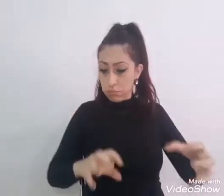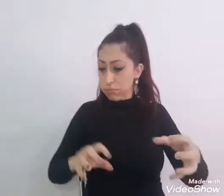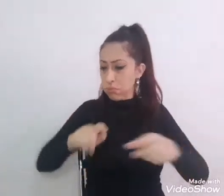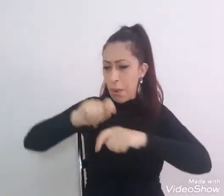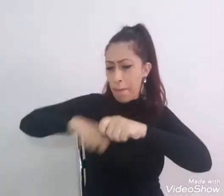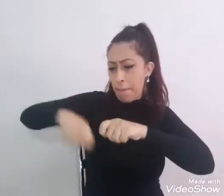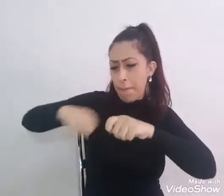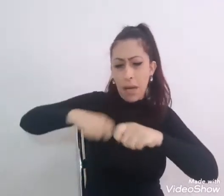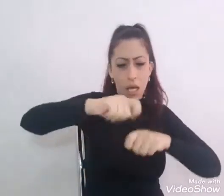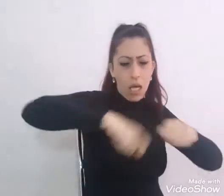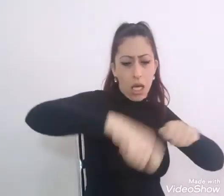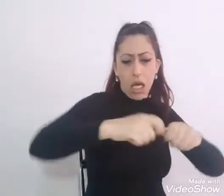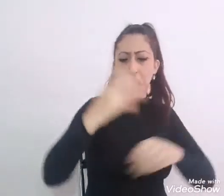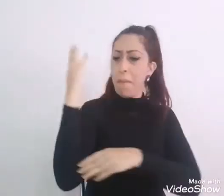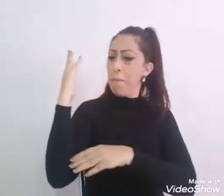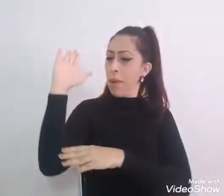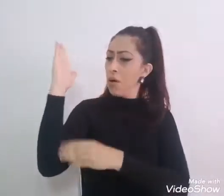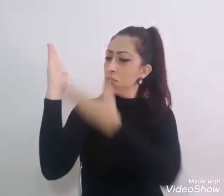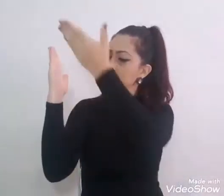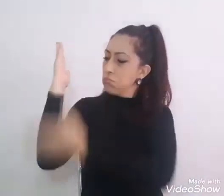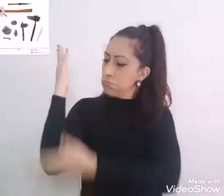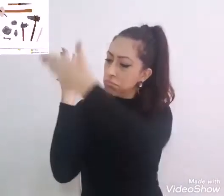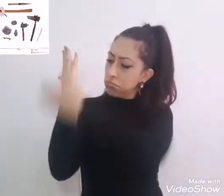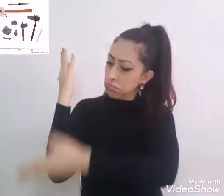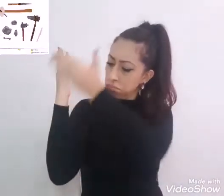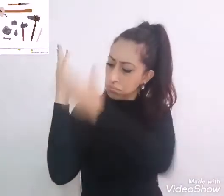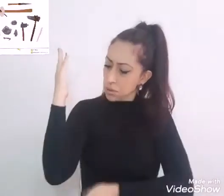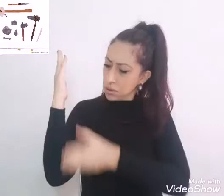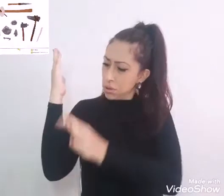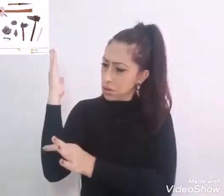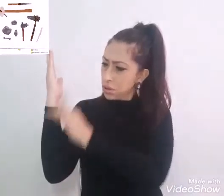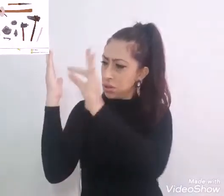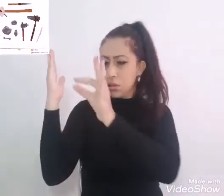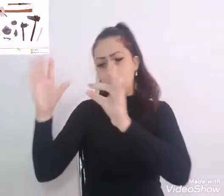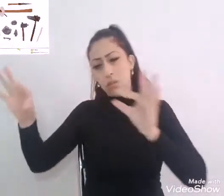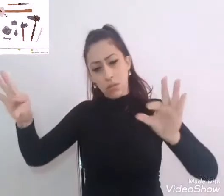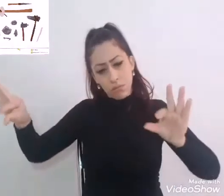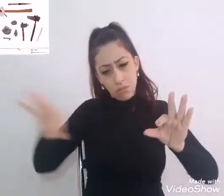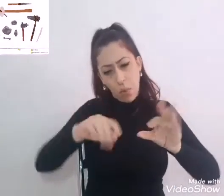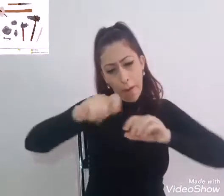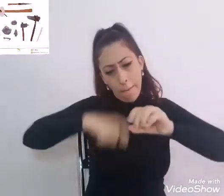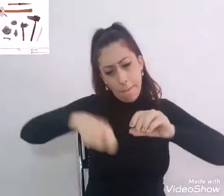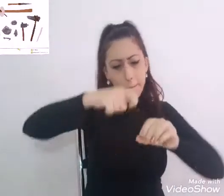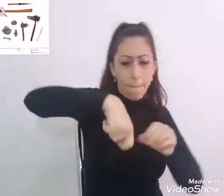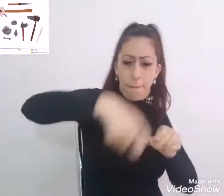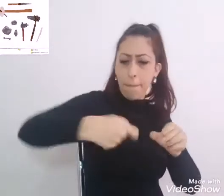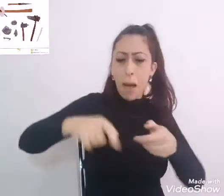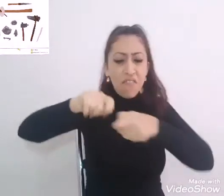de pau, formando pequenas facas, arcos e flechas, né? Enfim, era um